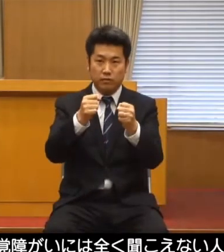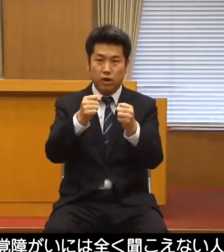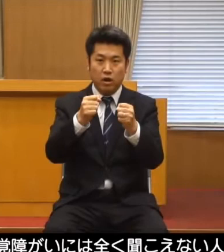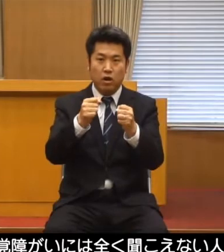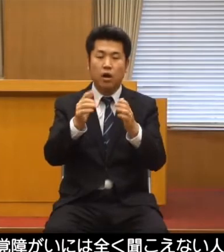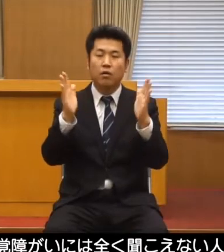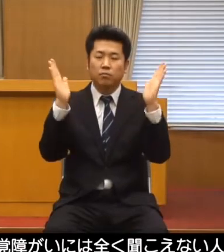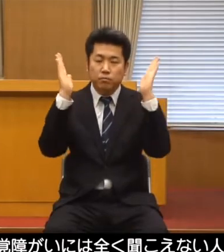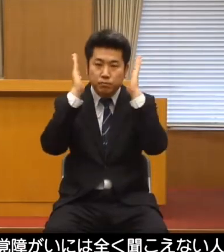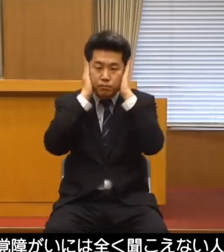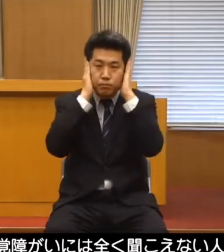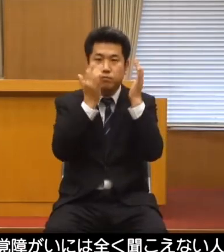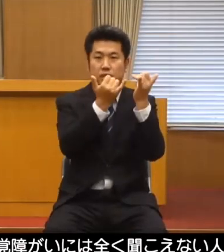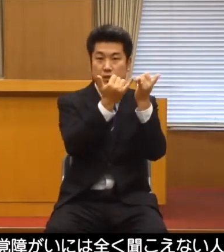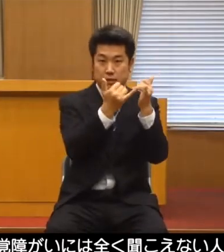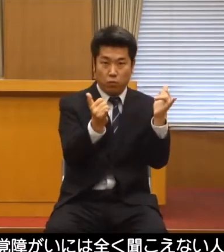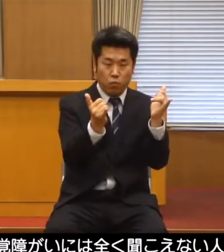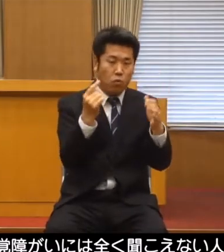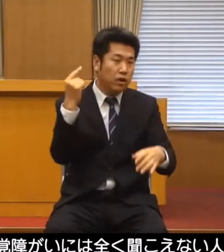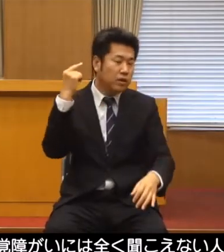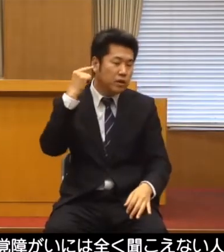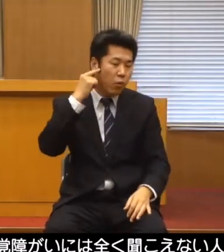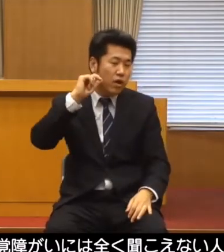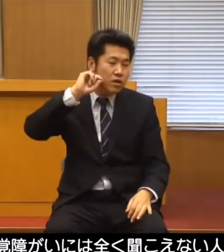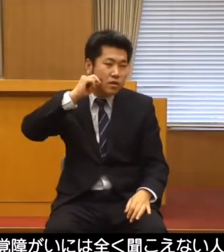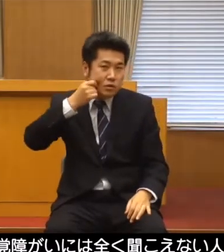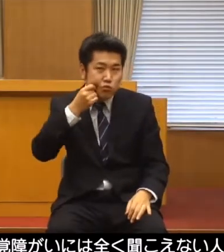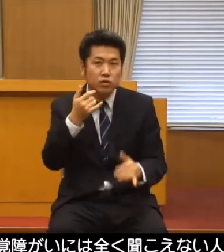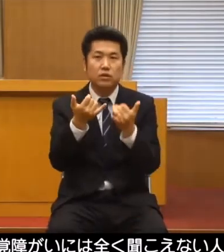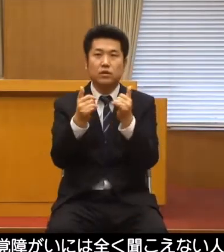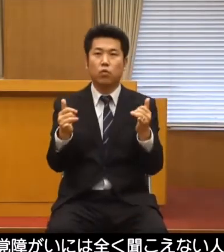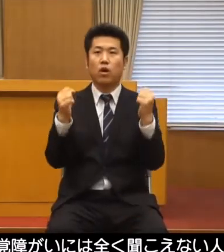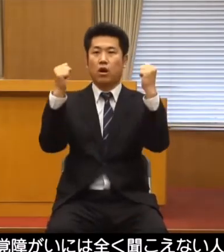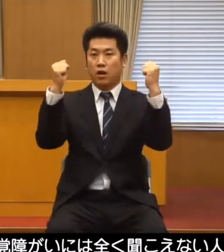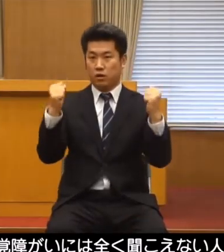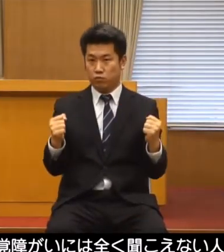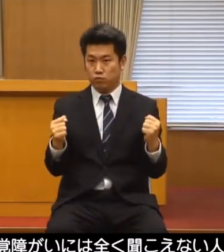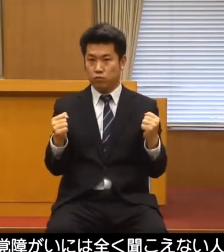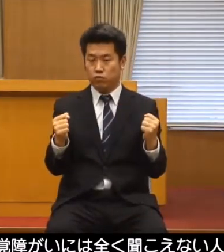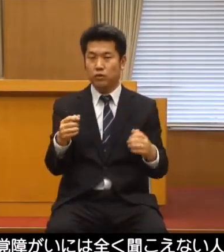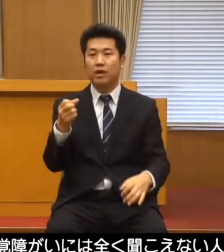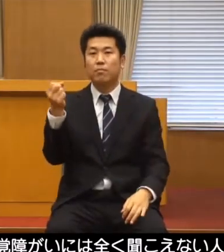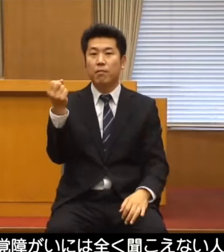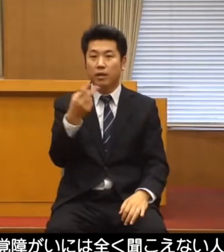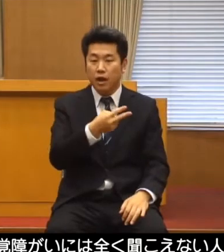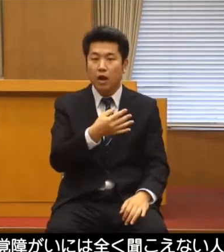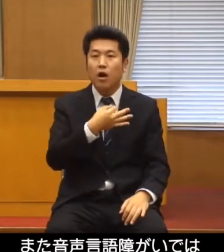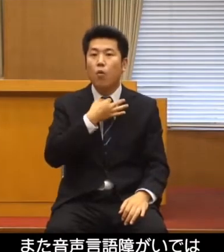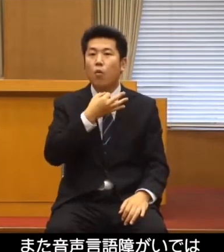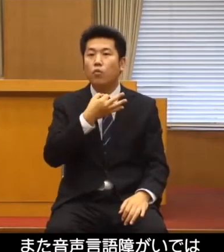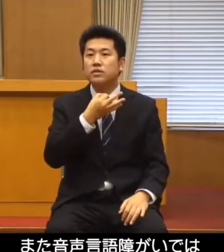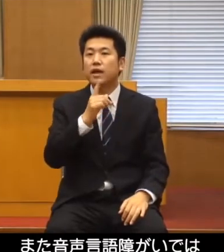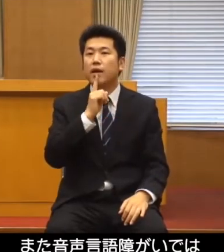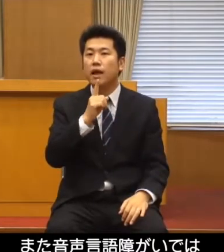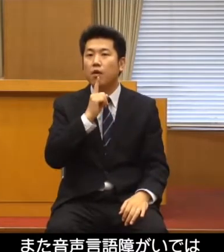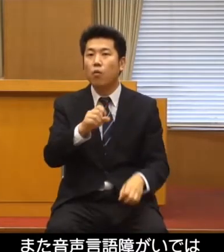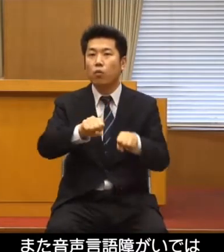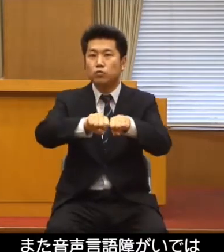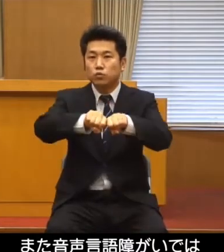覚障害には全く聞こえない人と聞こえにくい人がいます。また音声言